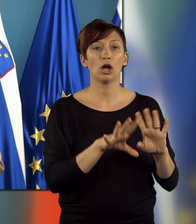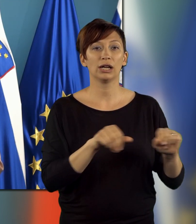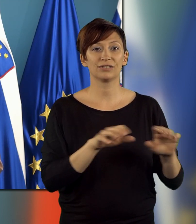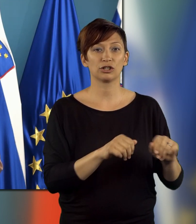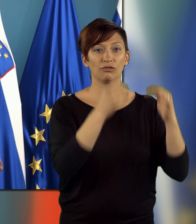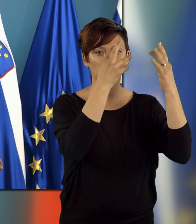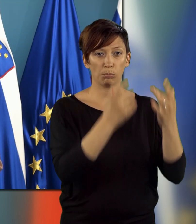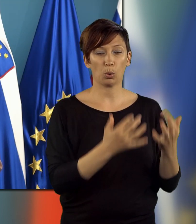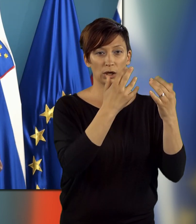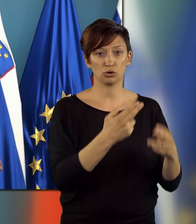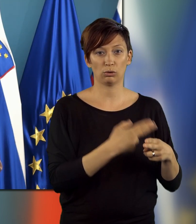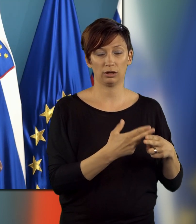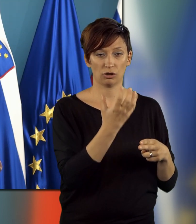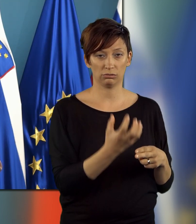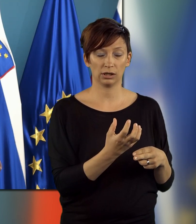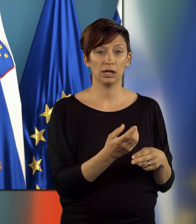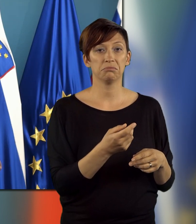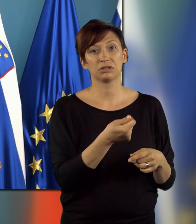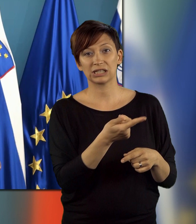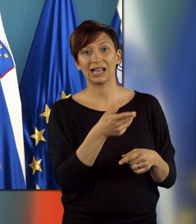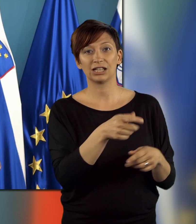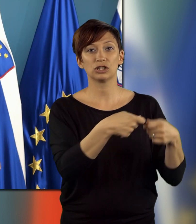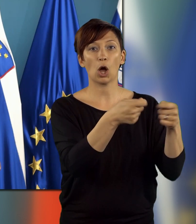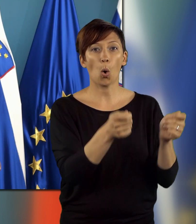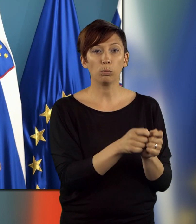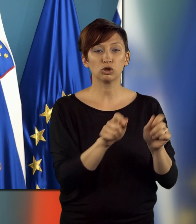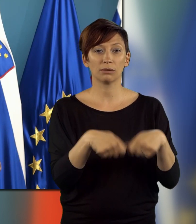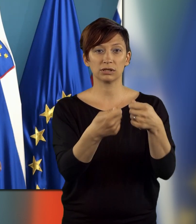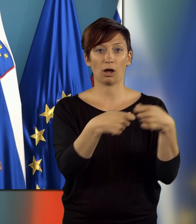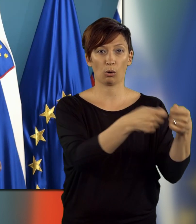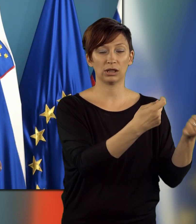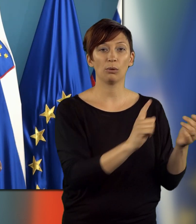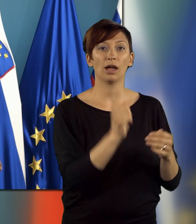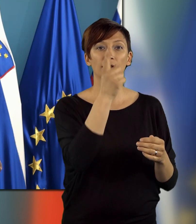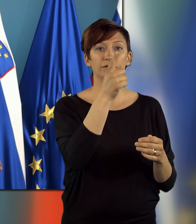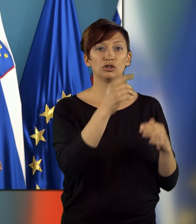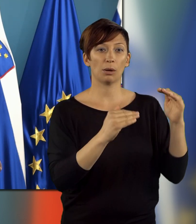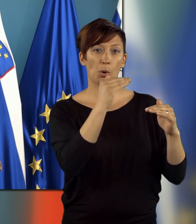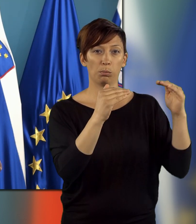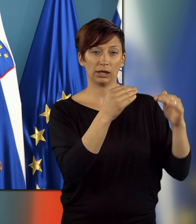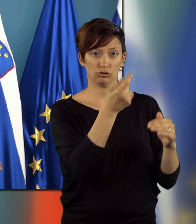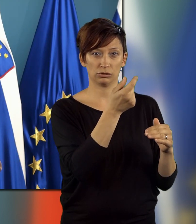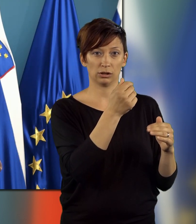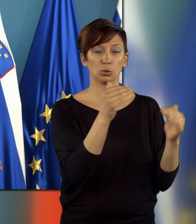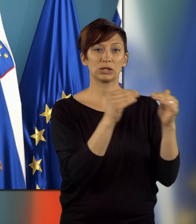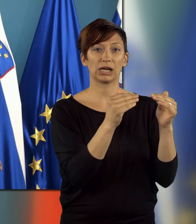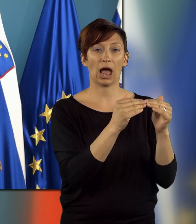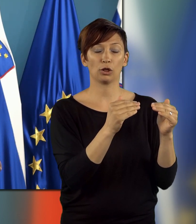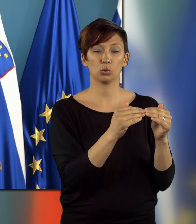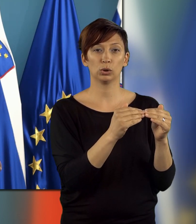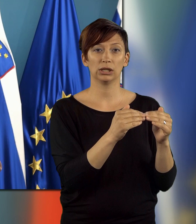izvrševanju proračunov, s katero se občinam zagotavljajo nekoliko višje povprečnine v skladu